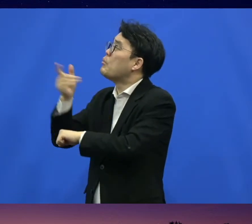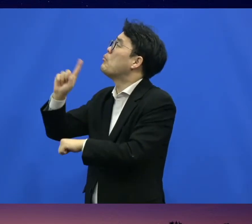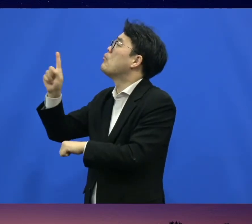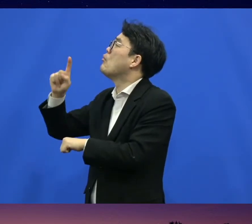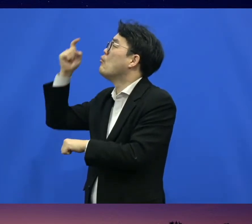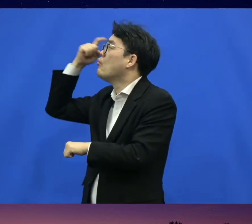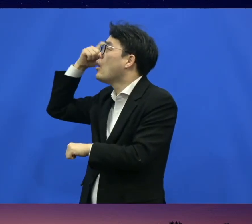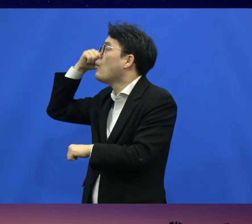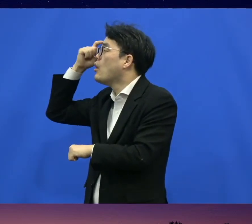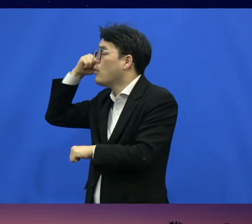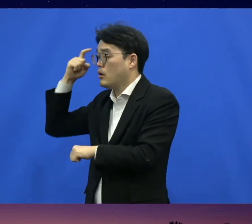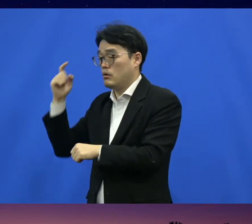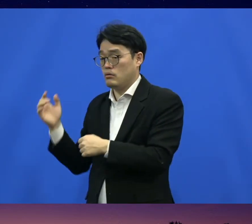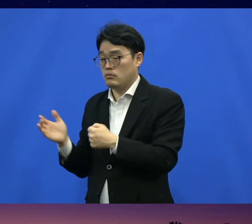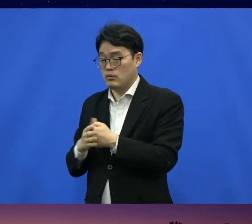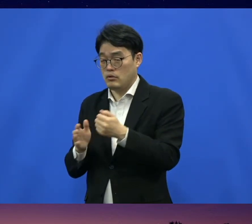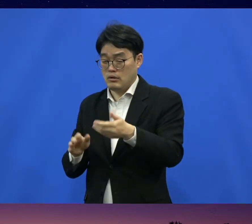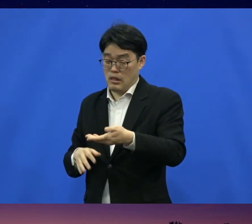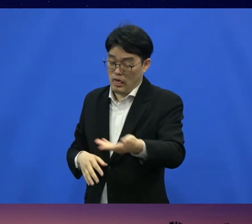굉장한 두려움을 갖게 된 것이죠.